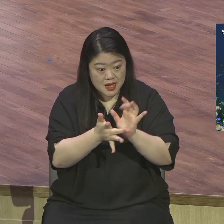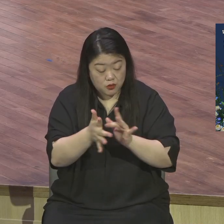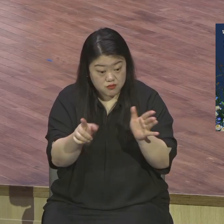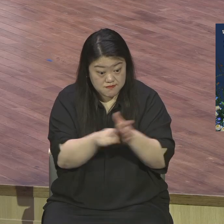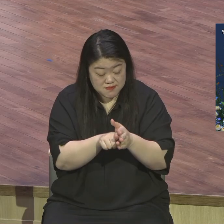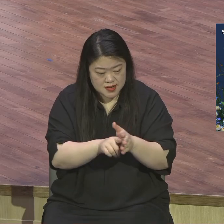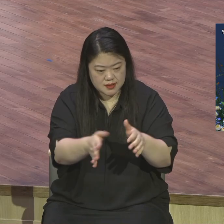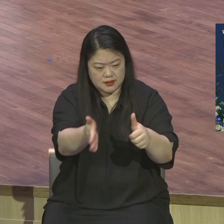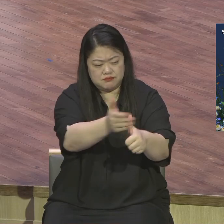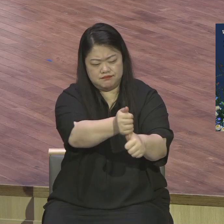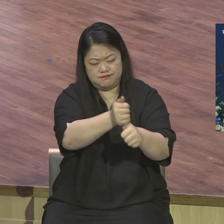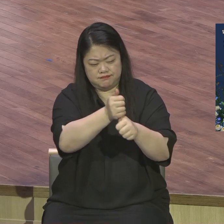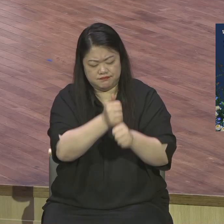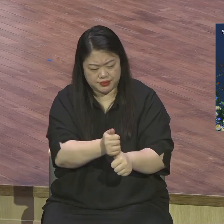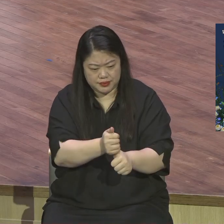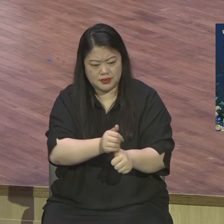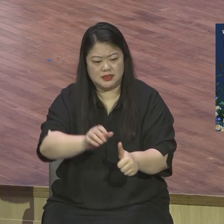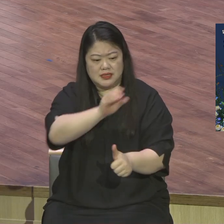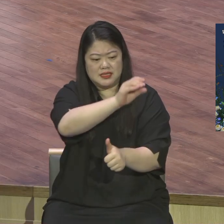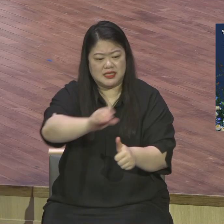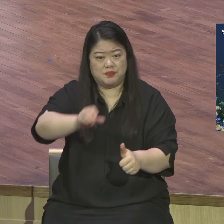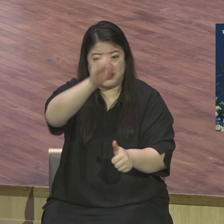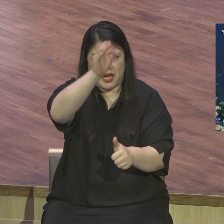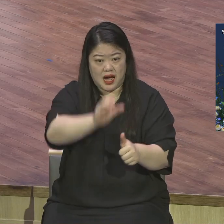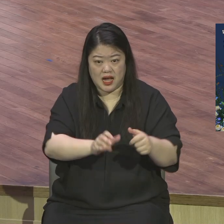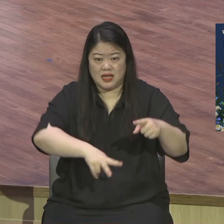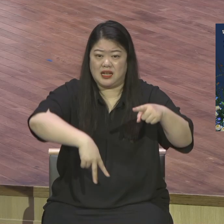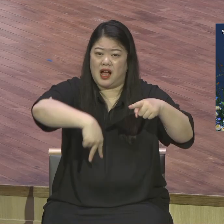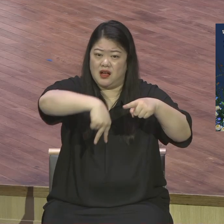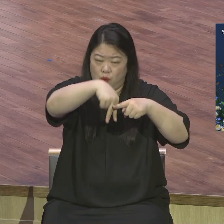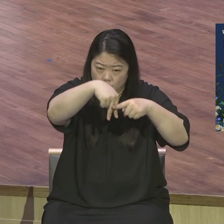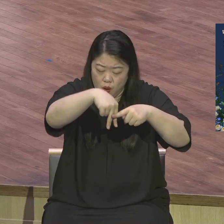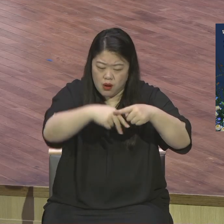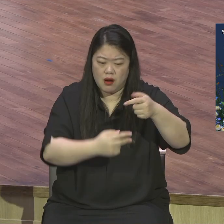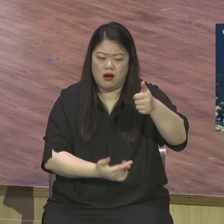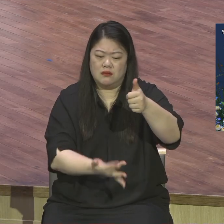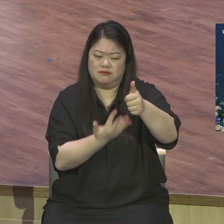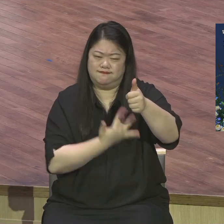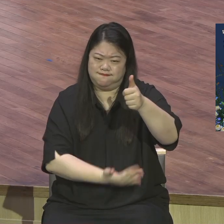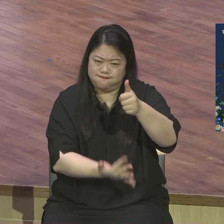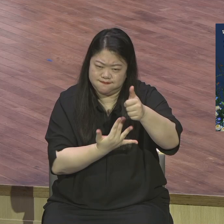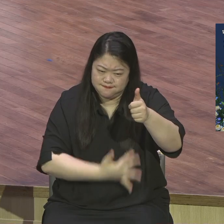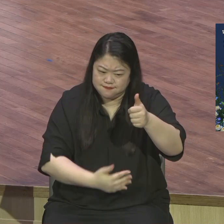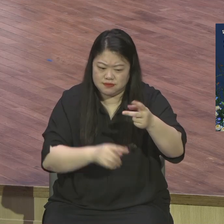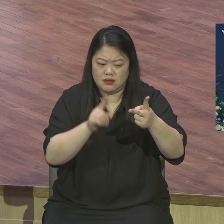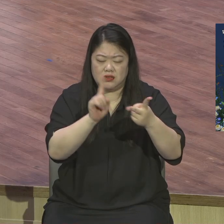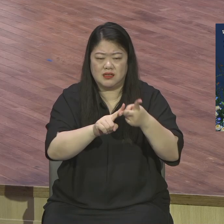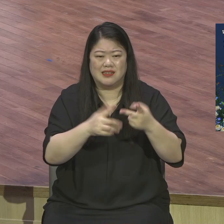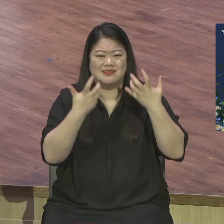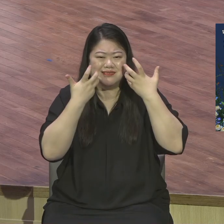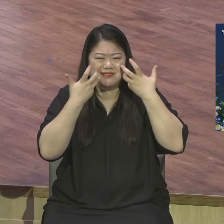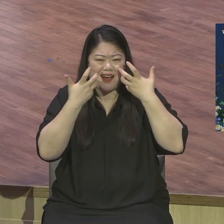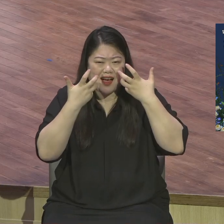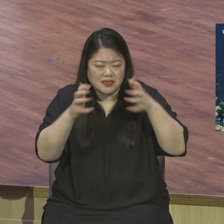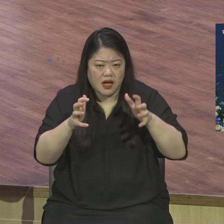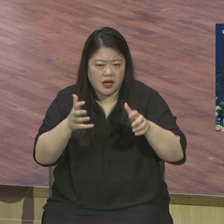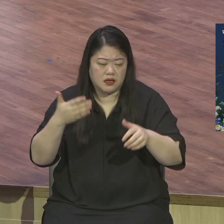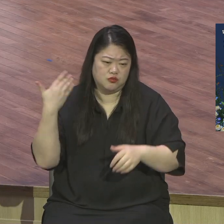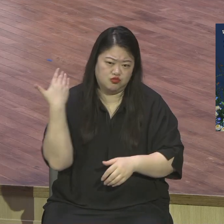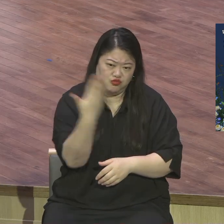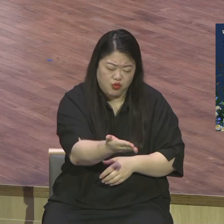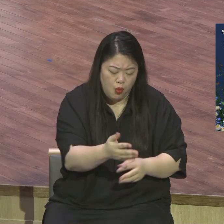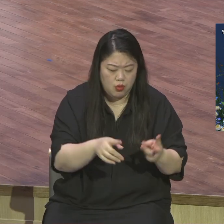죽이고 화형 시켜 죽이고 사자들의 금주리는 사자들의 밥이 되게 하고 도끼로